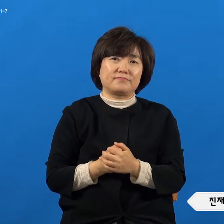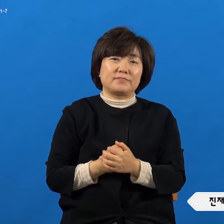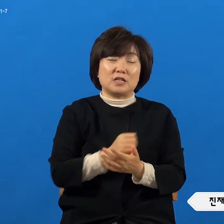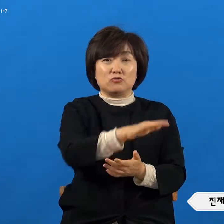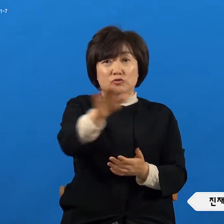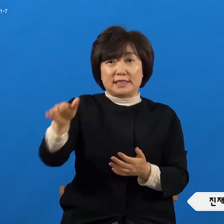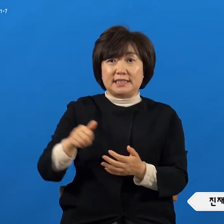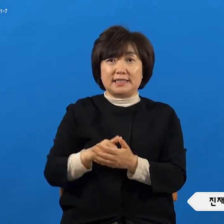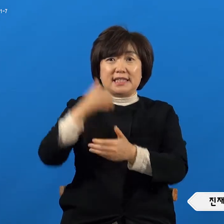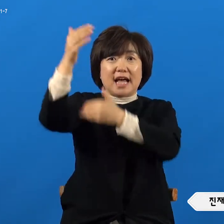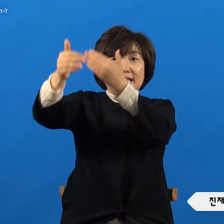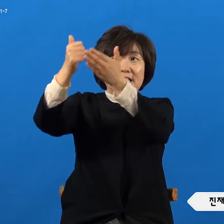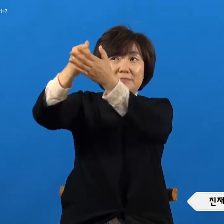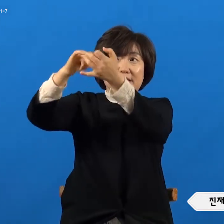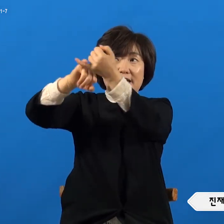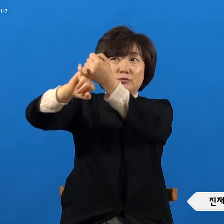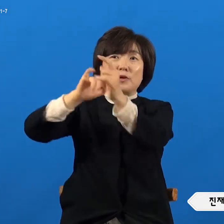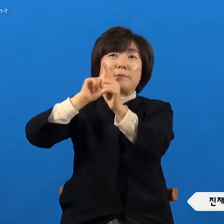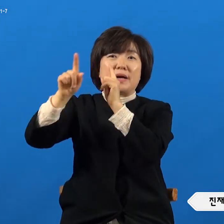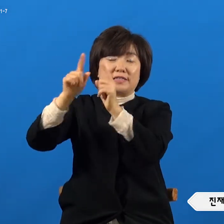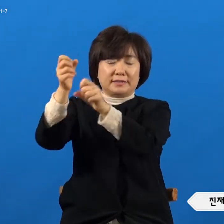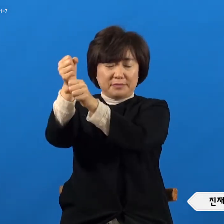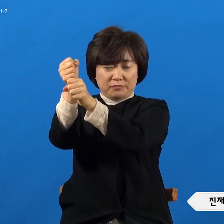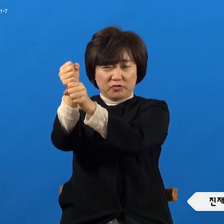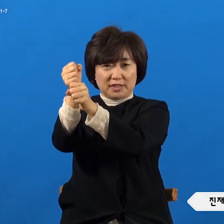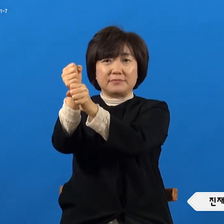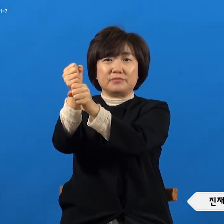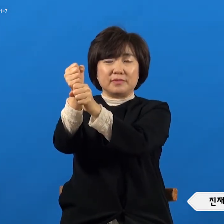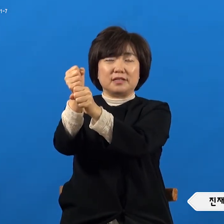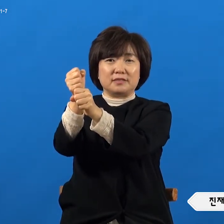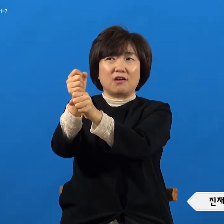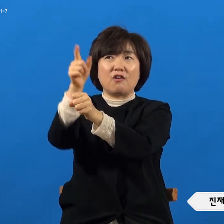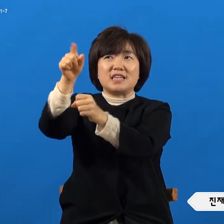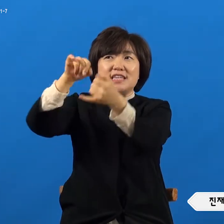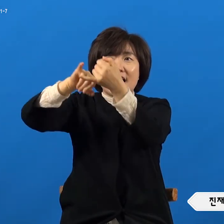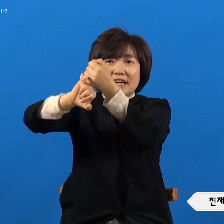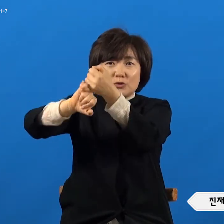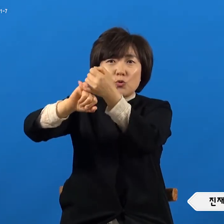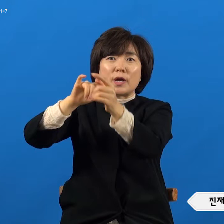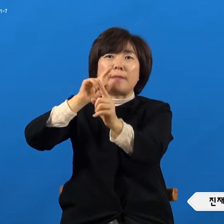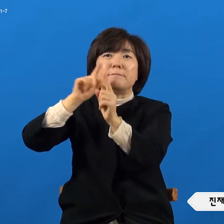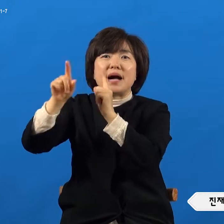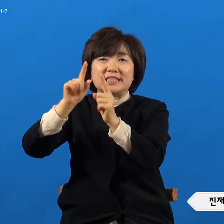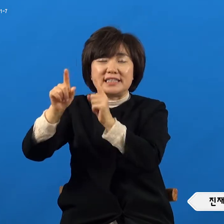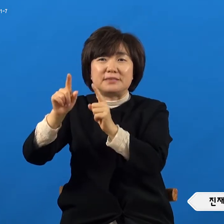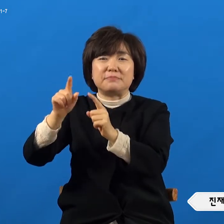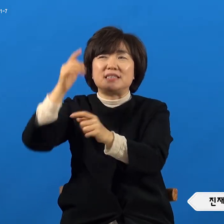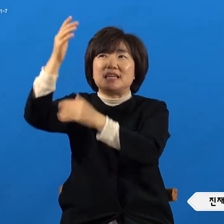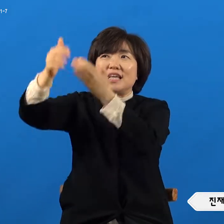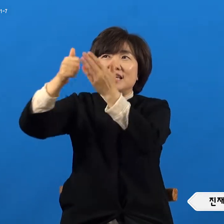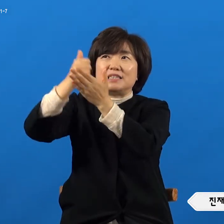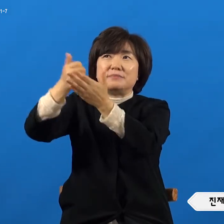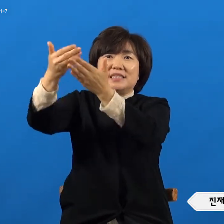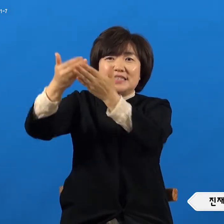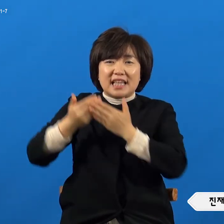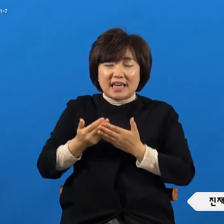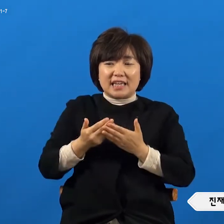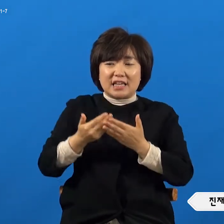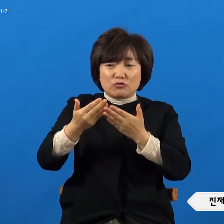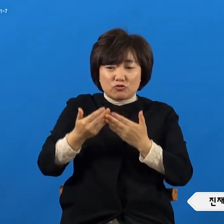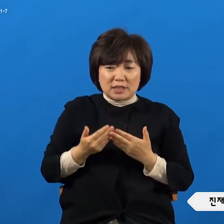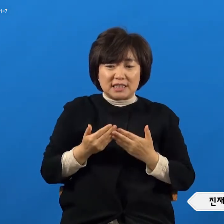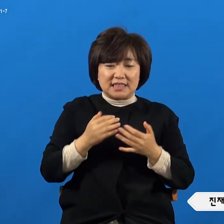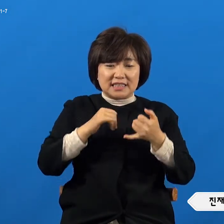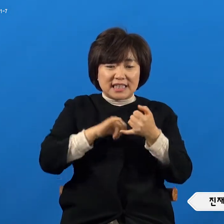우리는 하나님의 약속의 말씀을 붙잡으면서 이 약속의 말씀이 하나님이 내게 주신 약속의